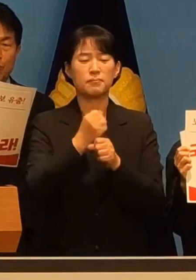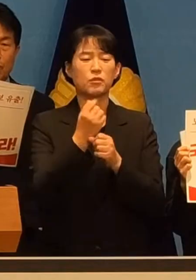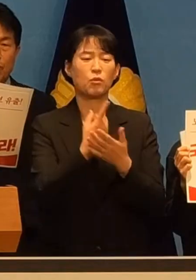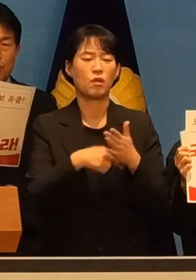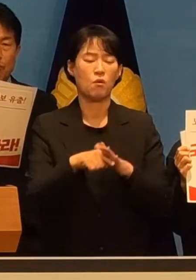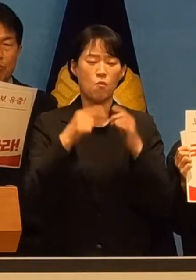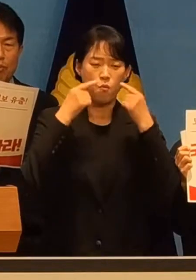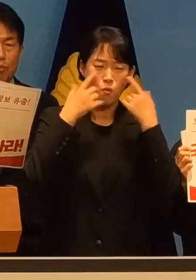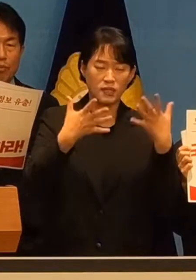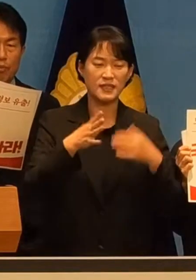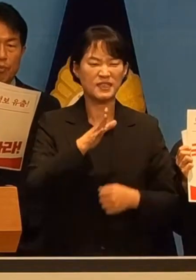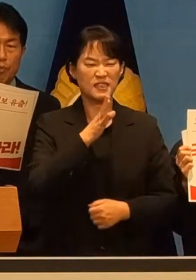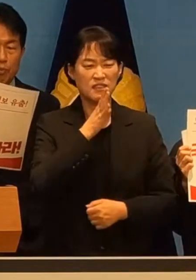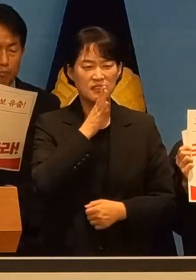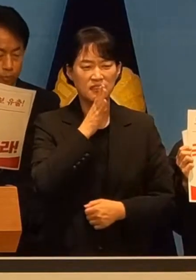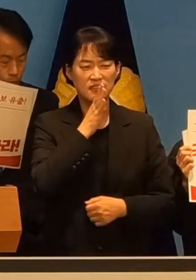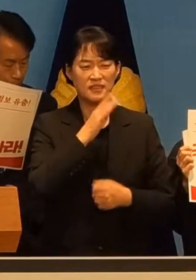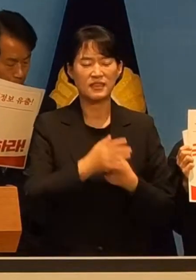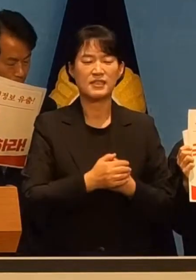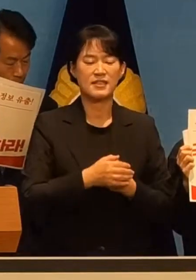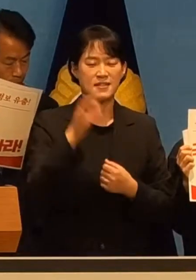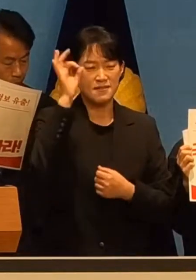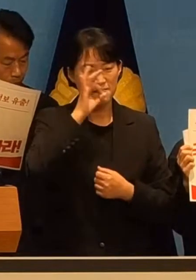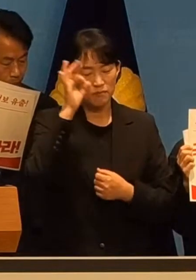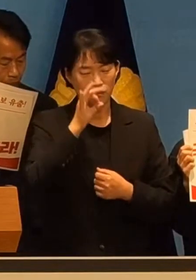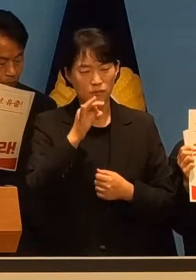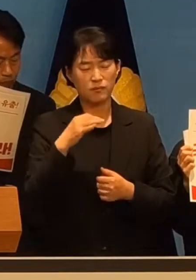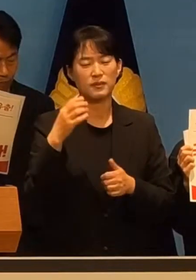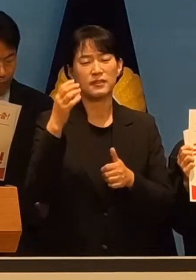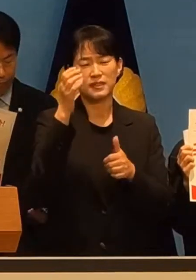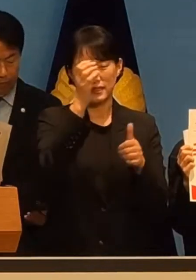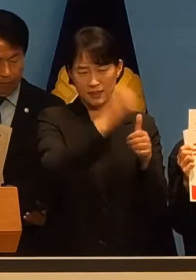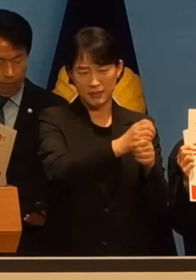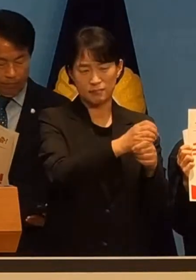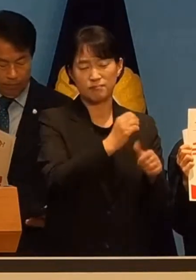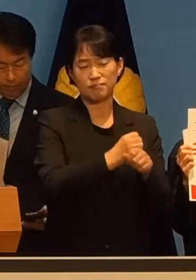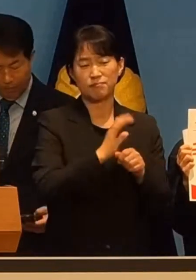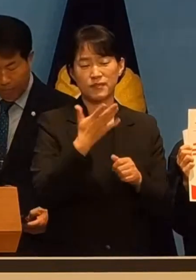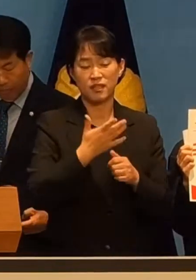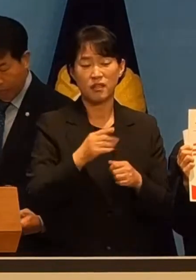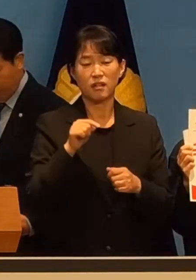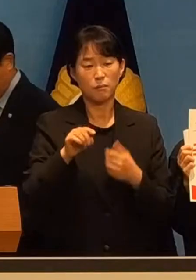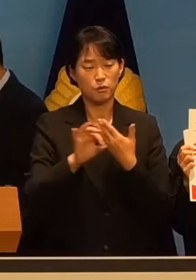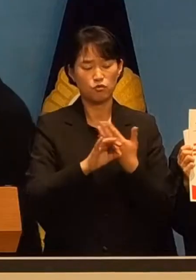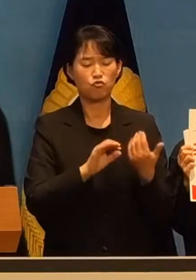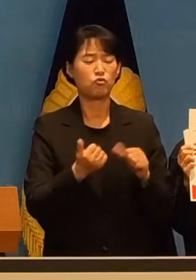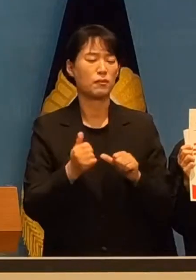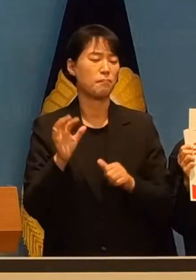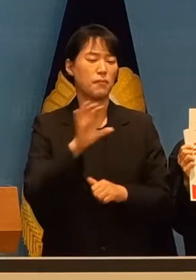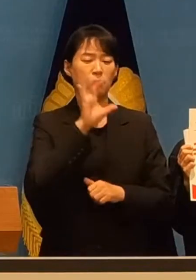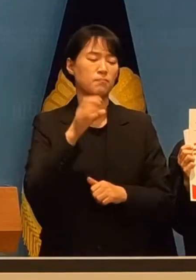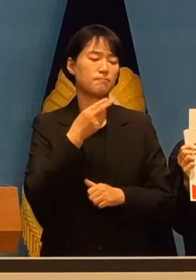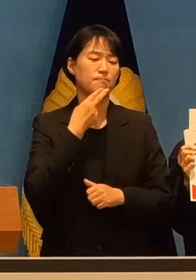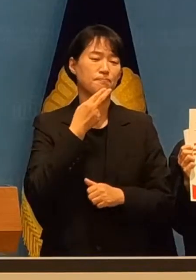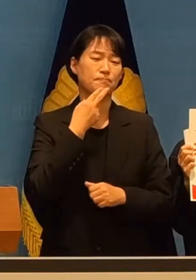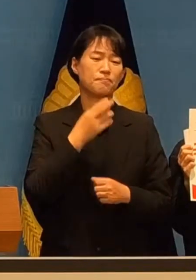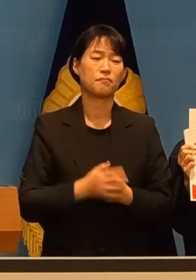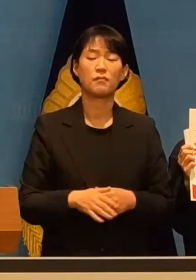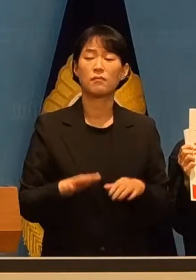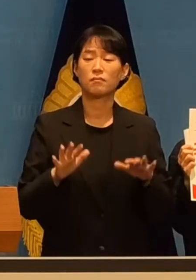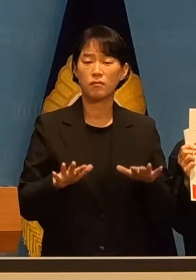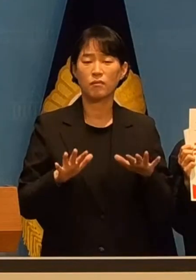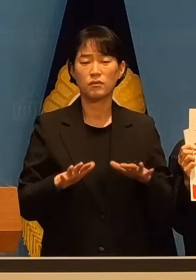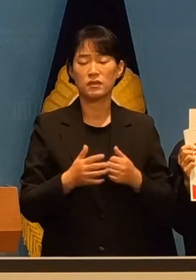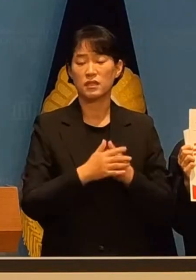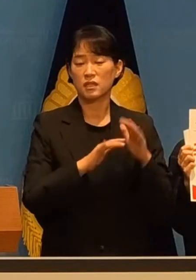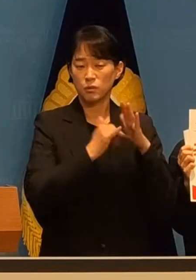명확한 진실을 가려내고 그 책임을 물어야 됩니다. 그래야 죽음이 반복되지 않습니다. 오늘